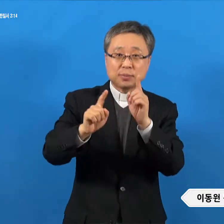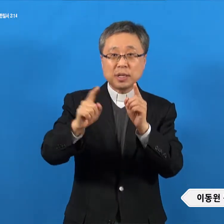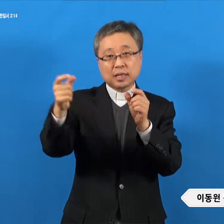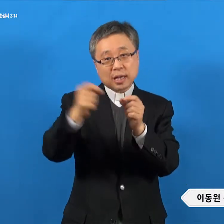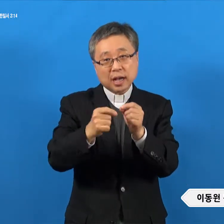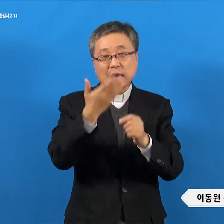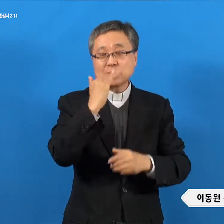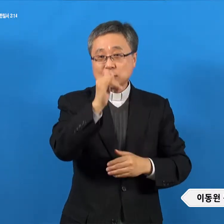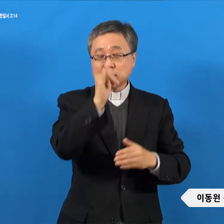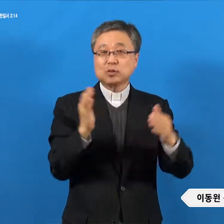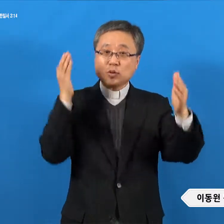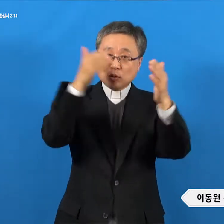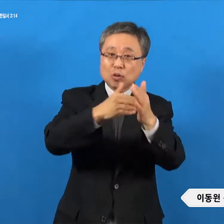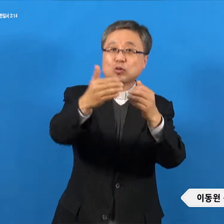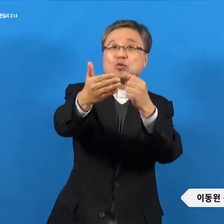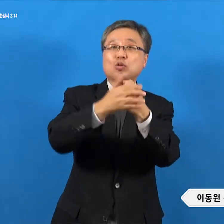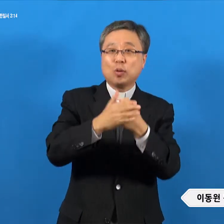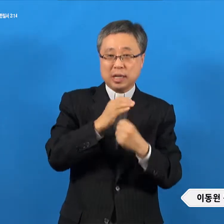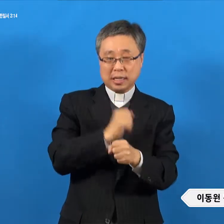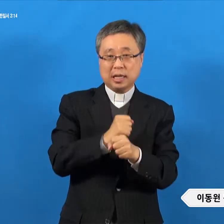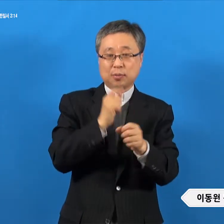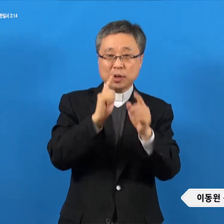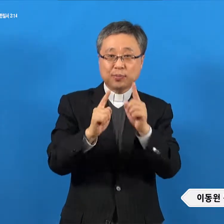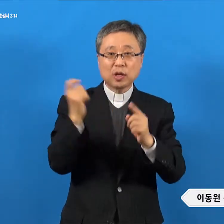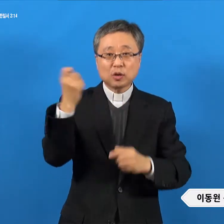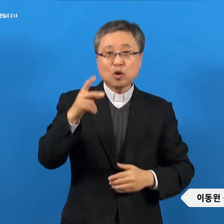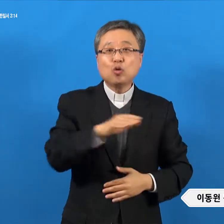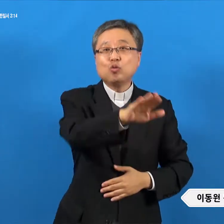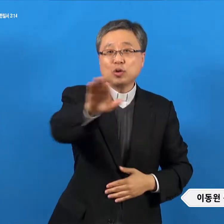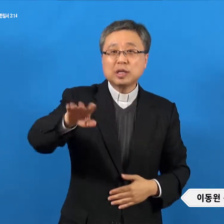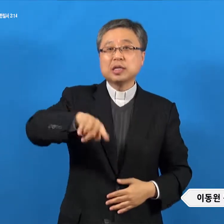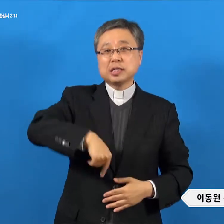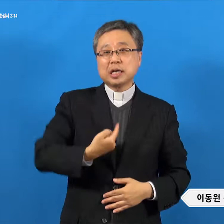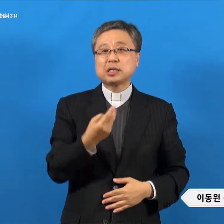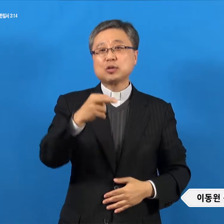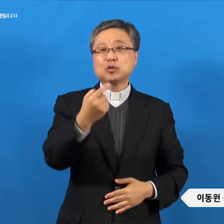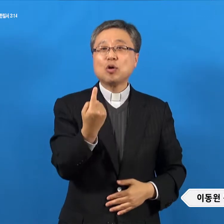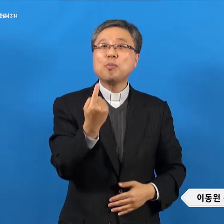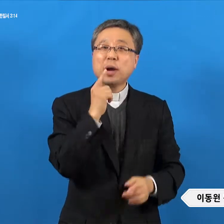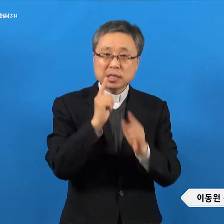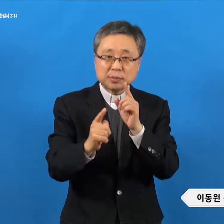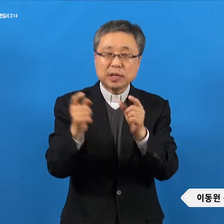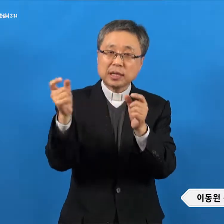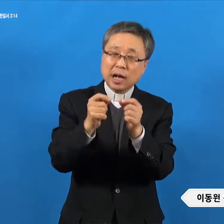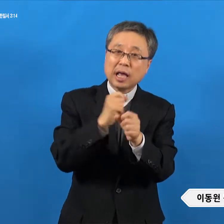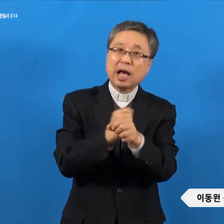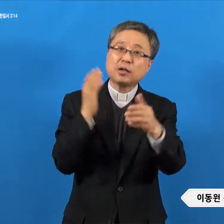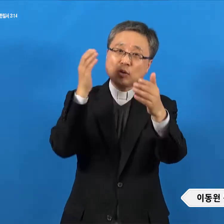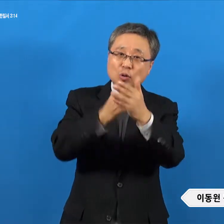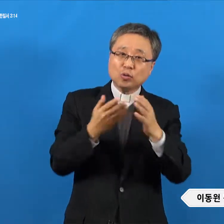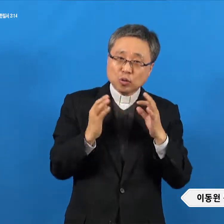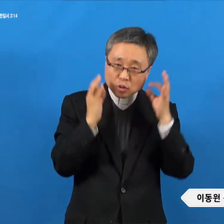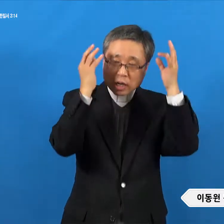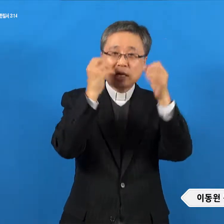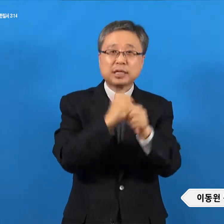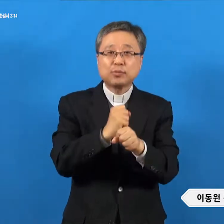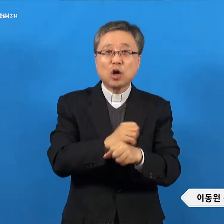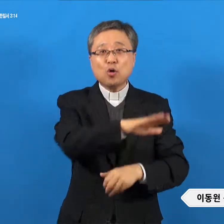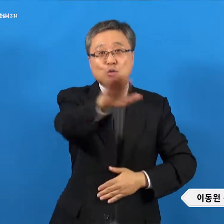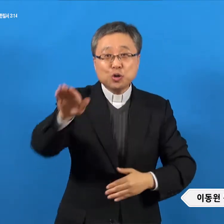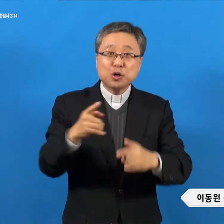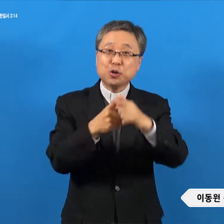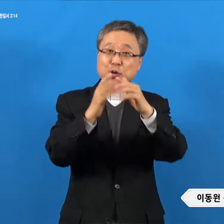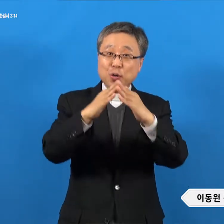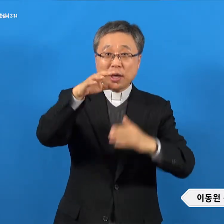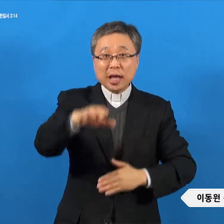있도록 도와야 한다는 것입니다. 그리고 우리 자신도 말씀을 가까이 하도록 노력을 하셔야 합니다. 우리 교회에서는